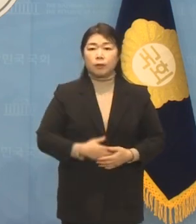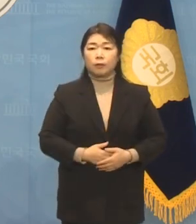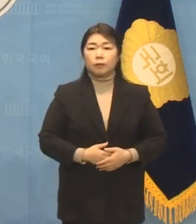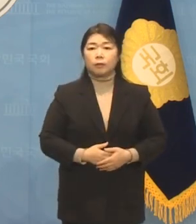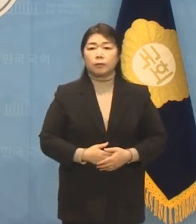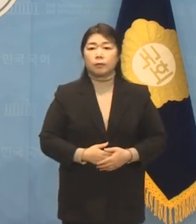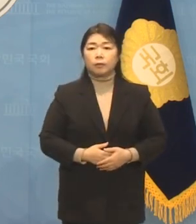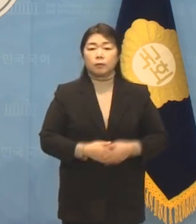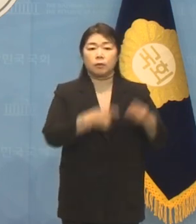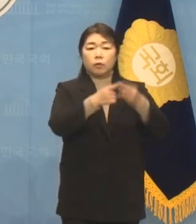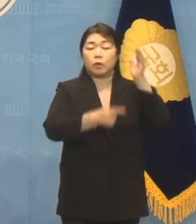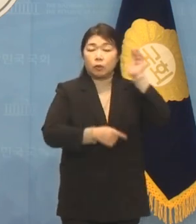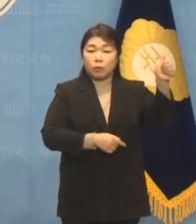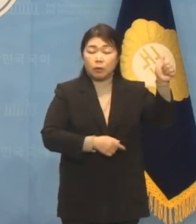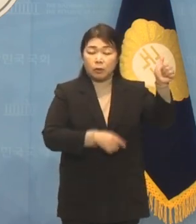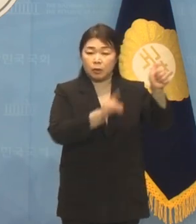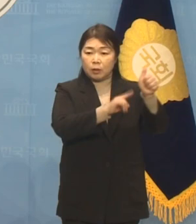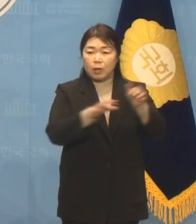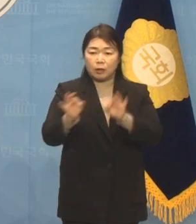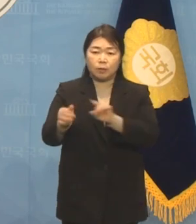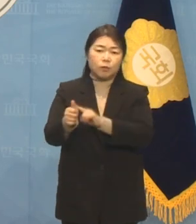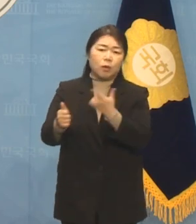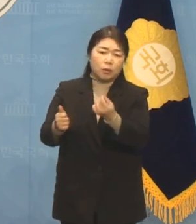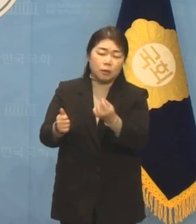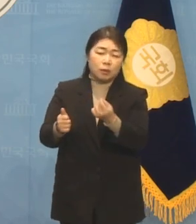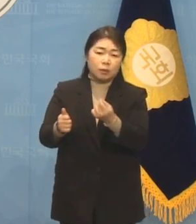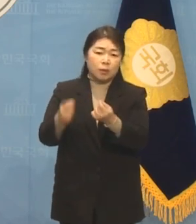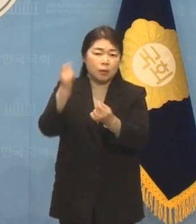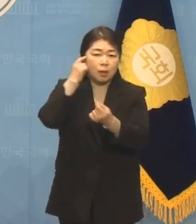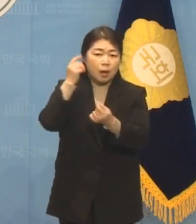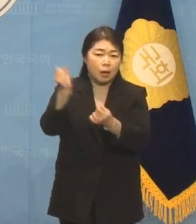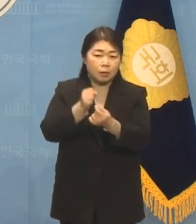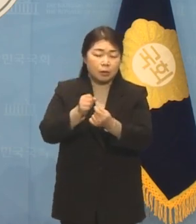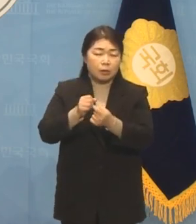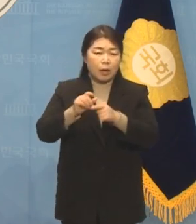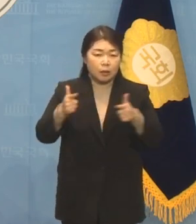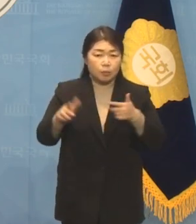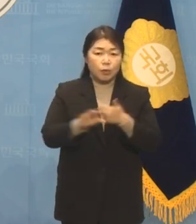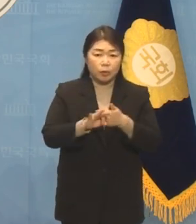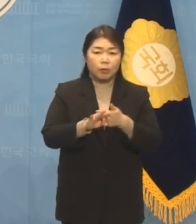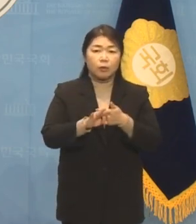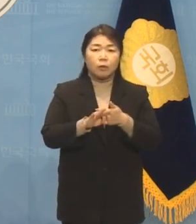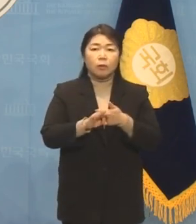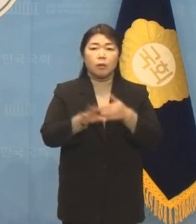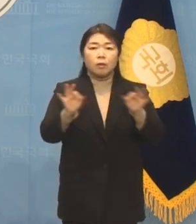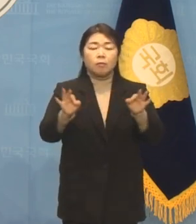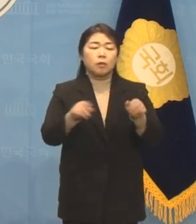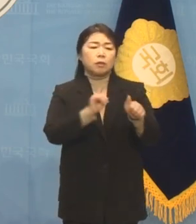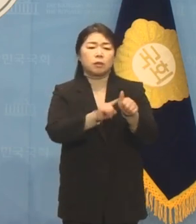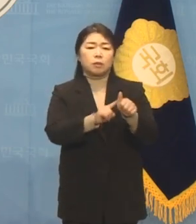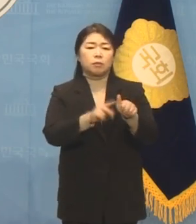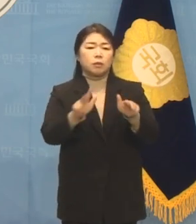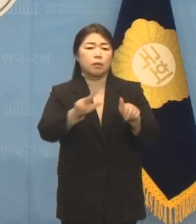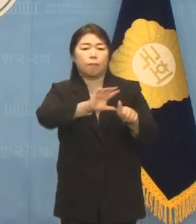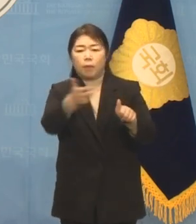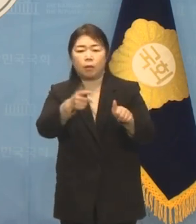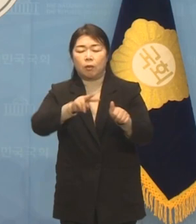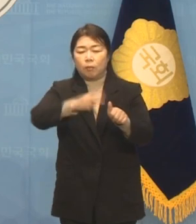윤석열 대통령이 김 원장과 같은 막장 사상을 가진 것이 아니라면 김 원장을 즉각